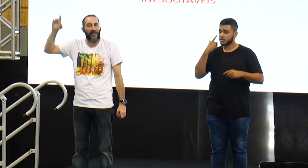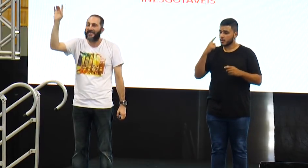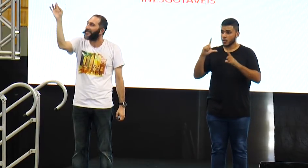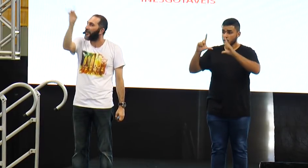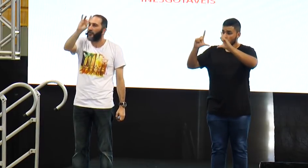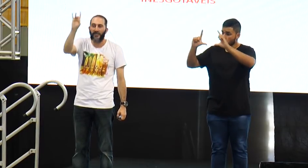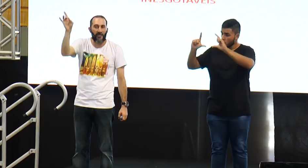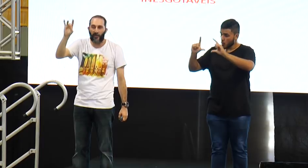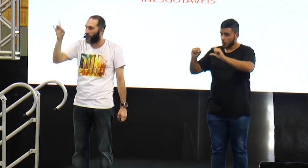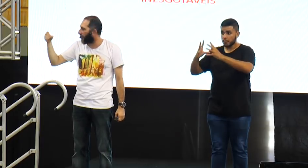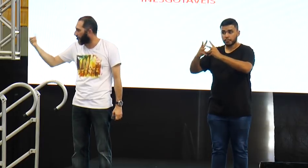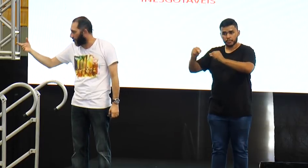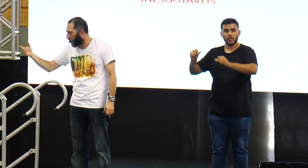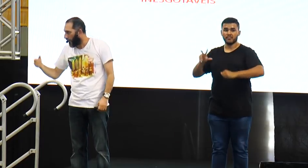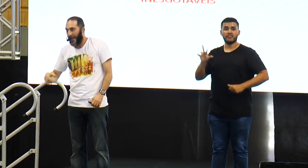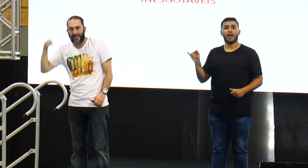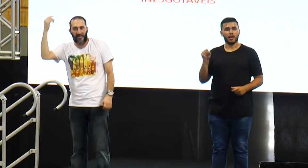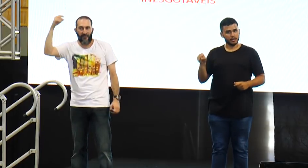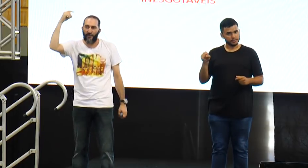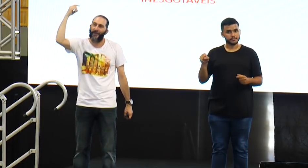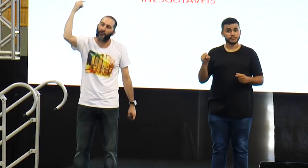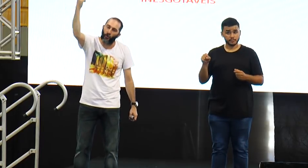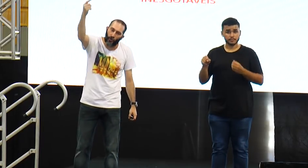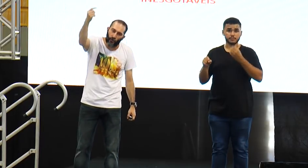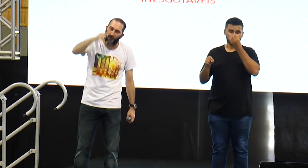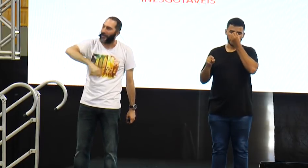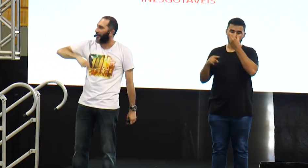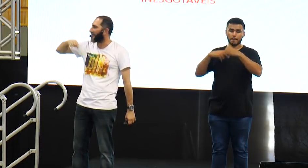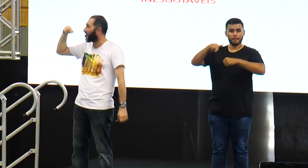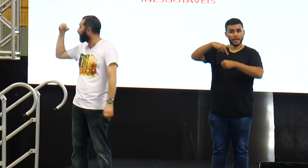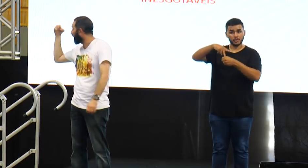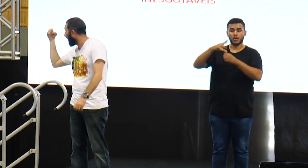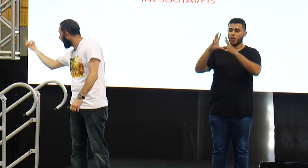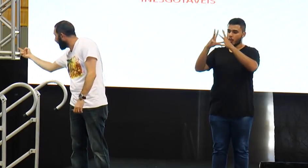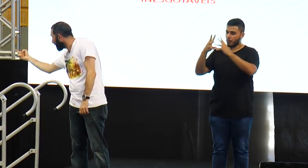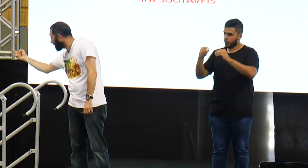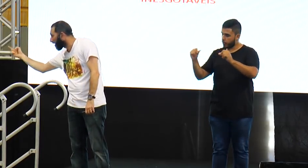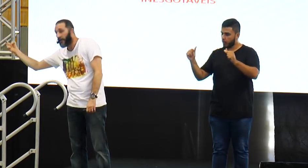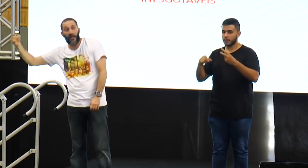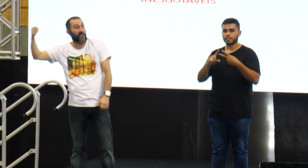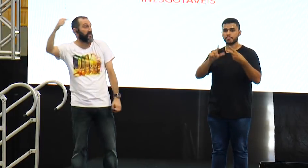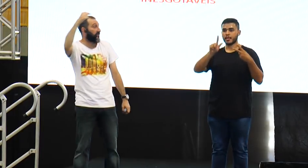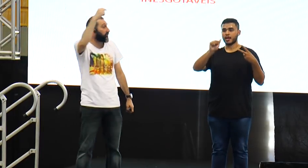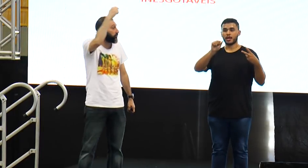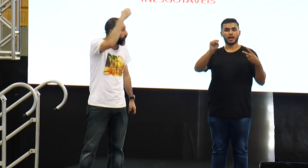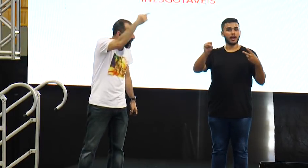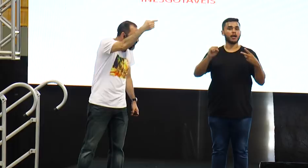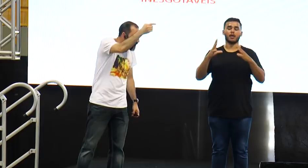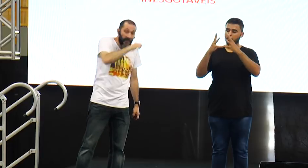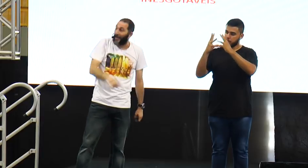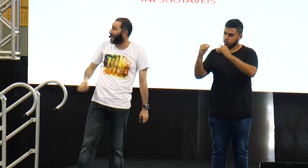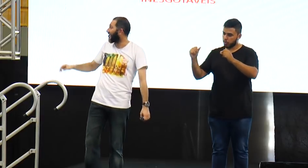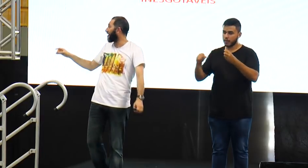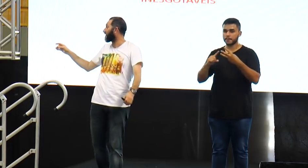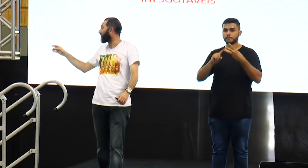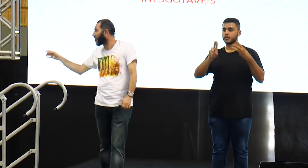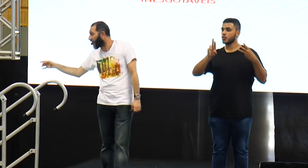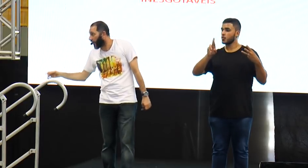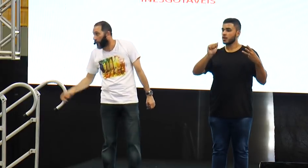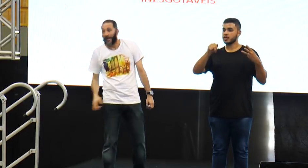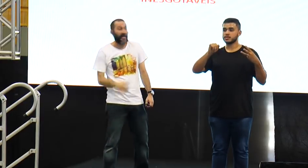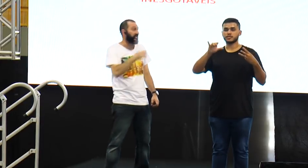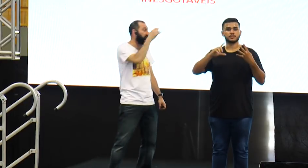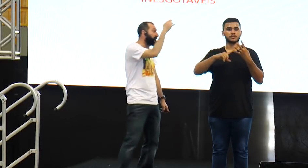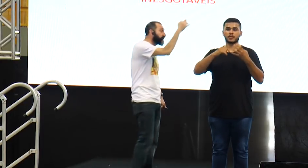esgotáveis. Elas não se renovarão. Reserva de petróleo, reserva de gás, reservas de urânio, reservas